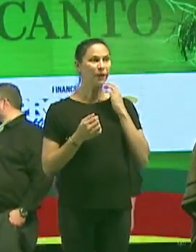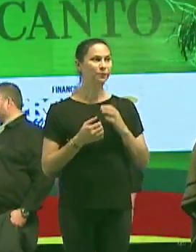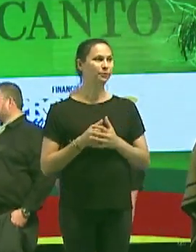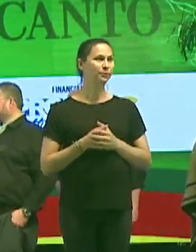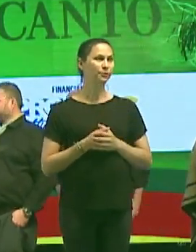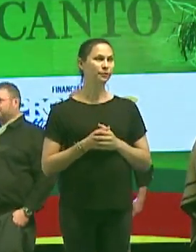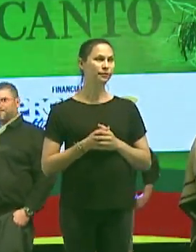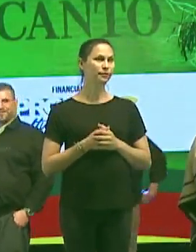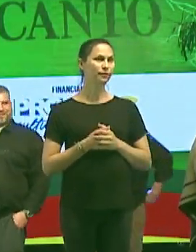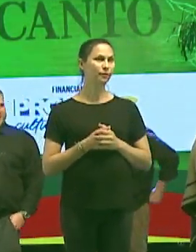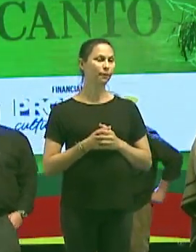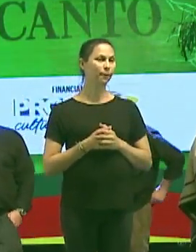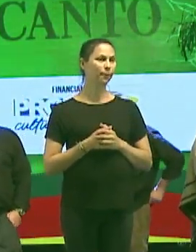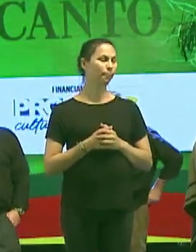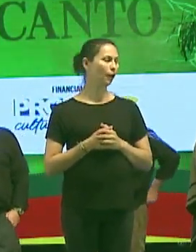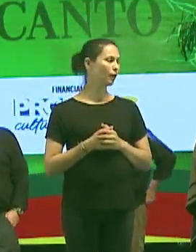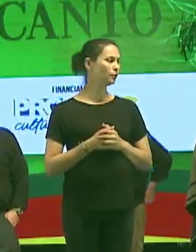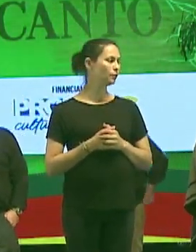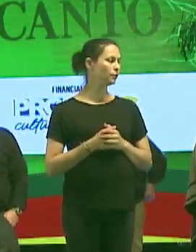a fala